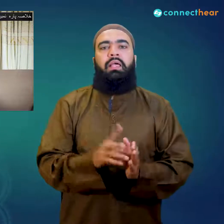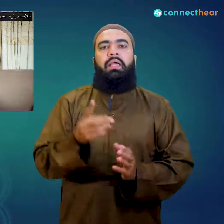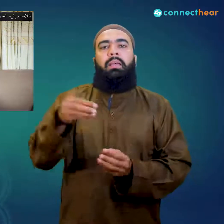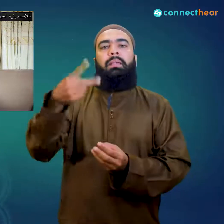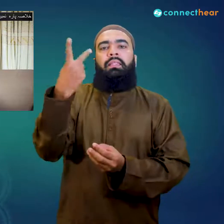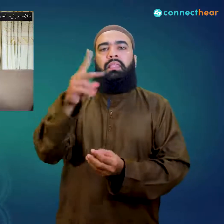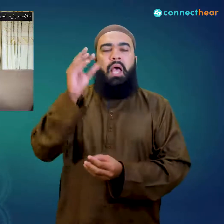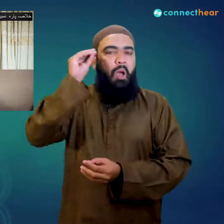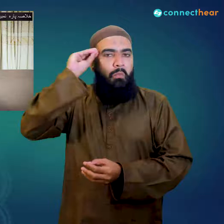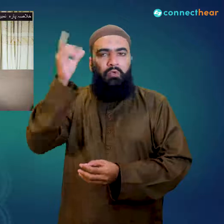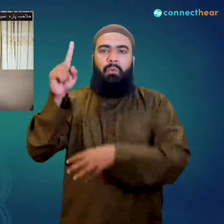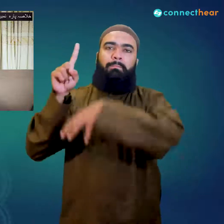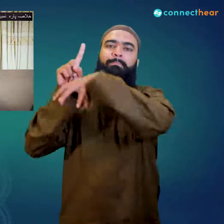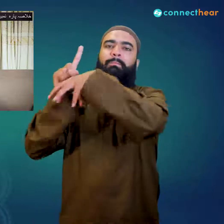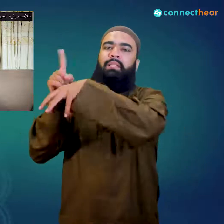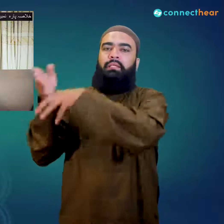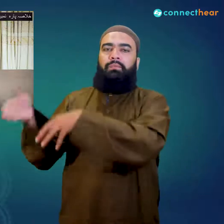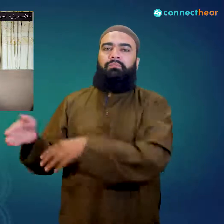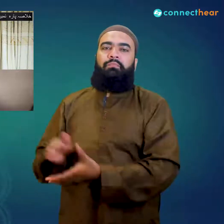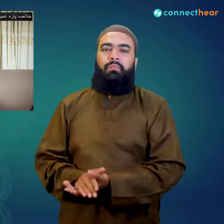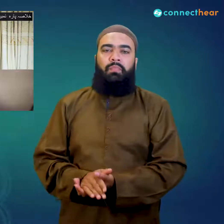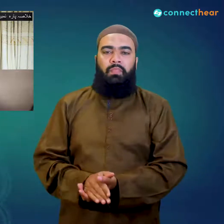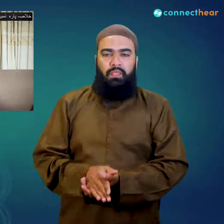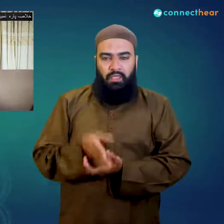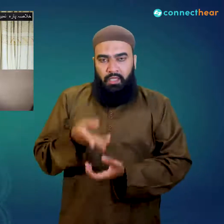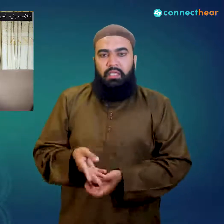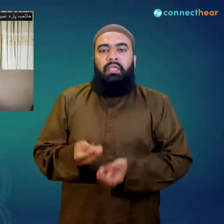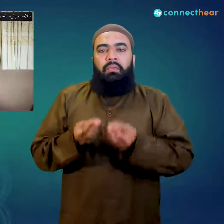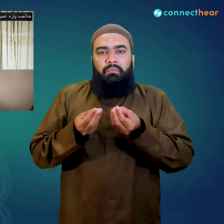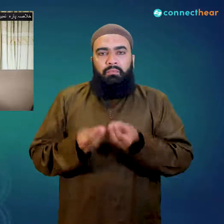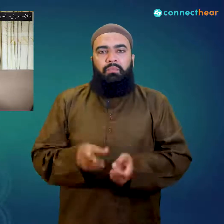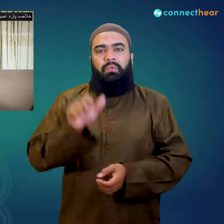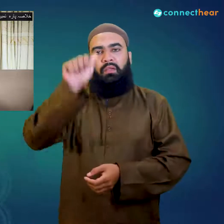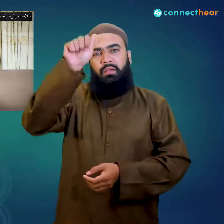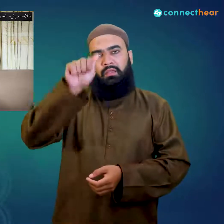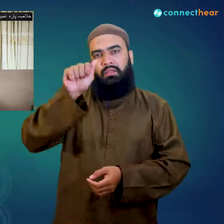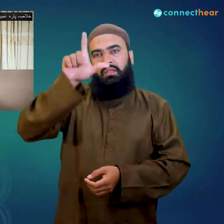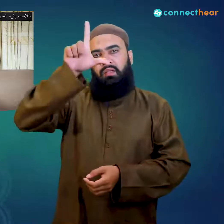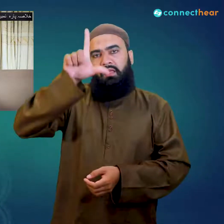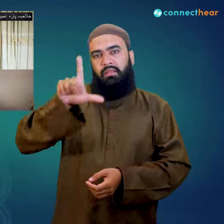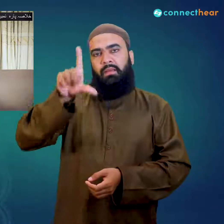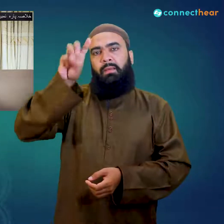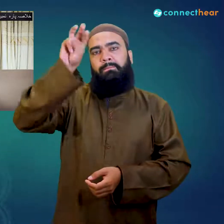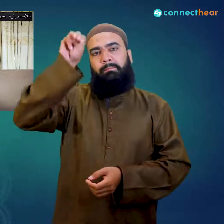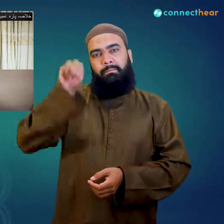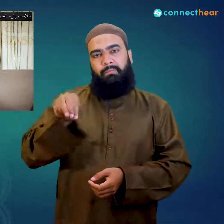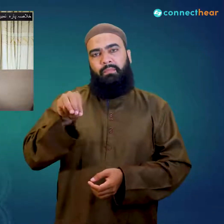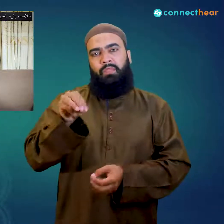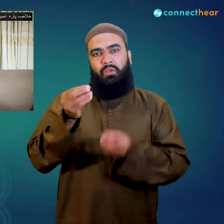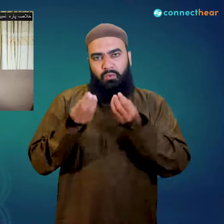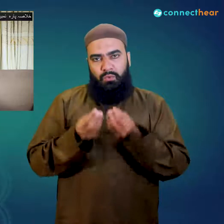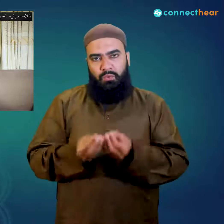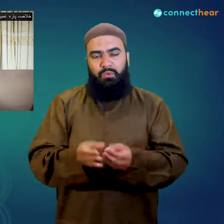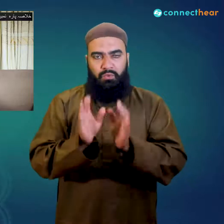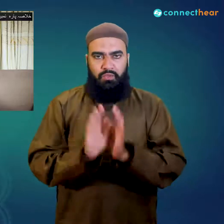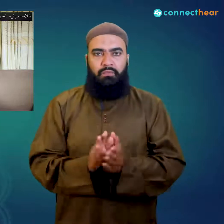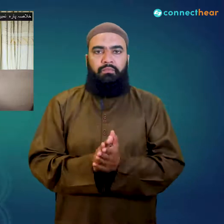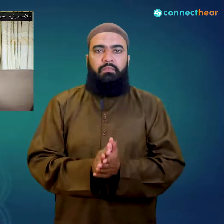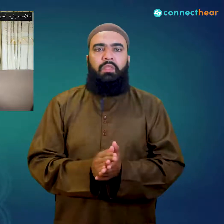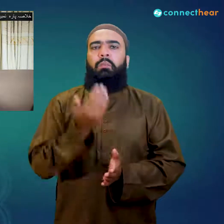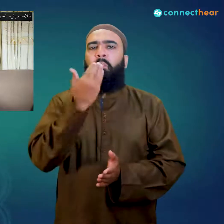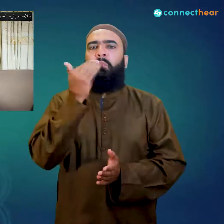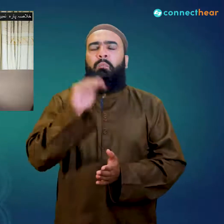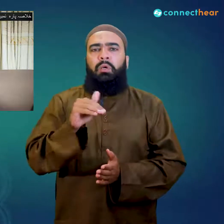اس کی ابتدا الف لام میم سے ہو رہی ہے، جن کو حروف مقطعات کہا جاتا